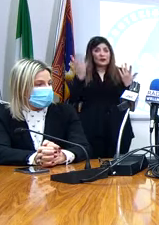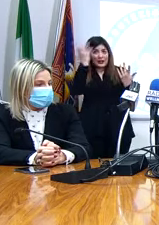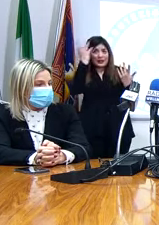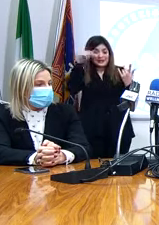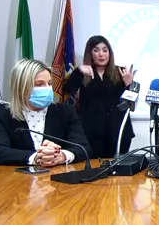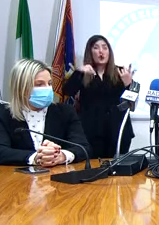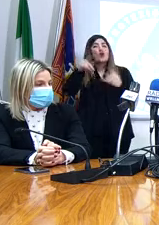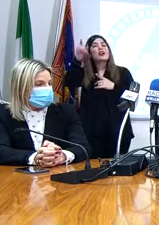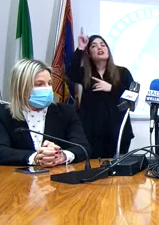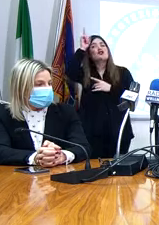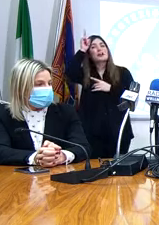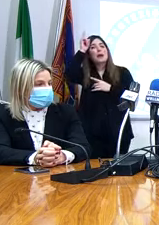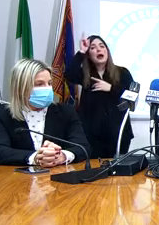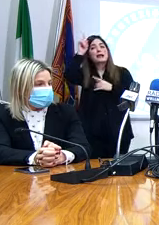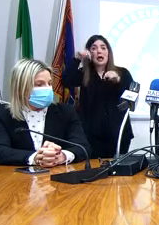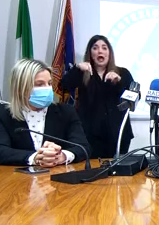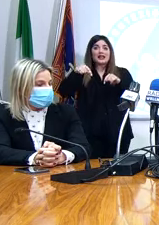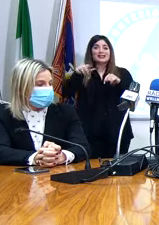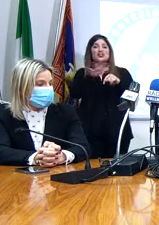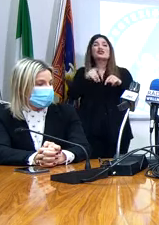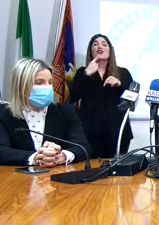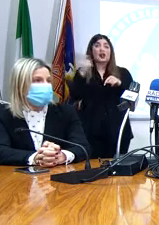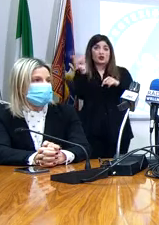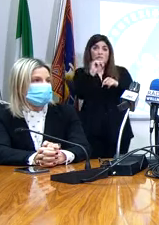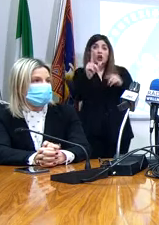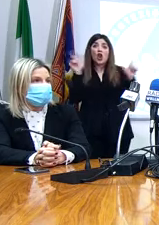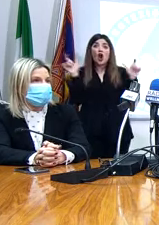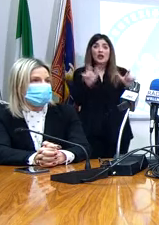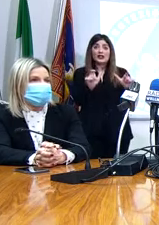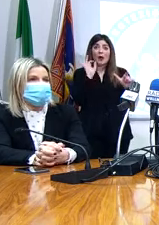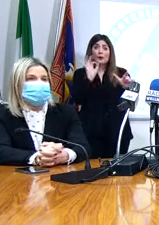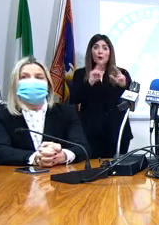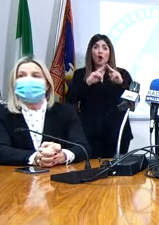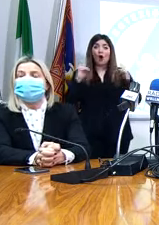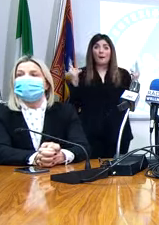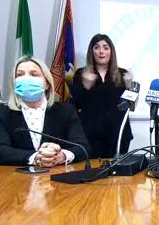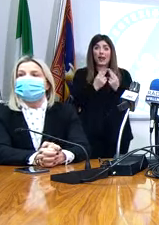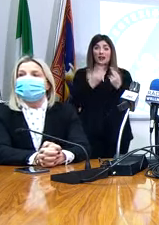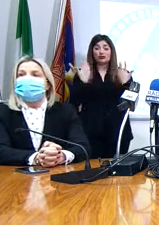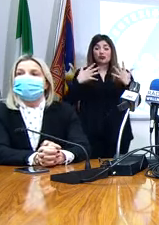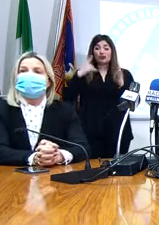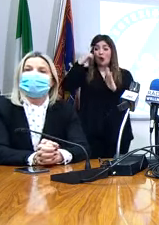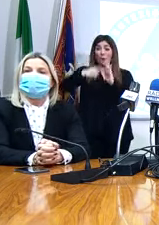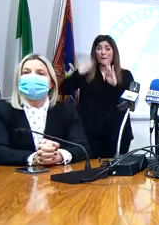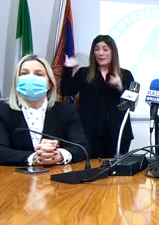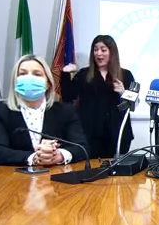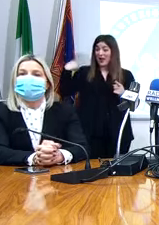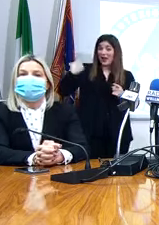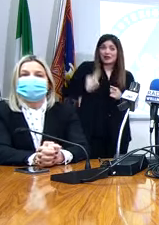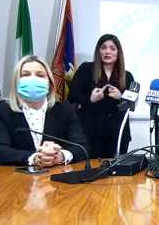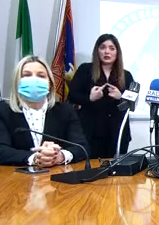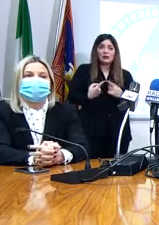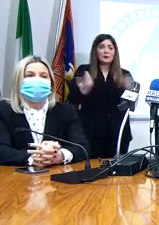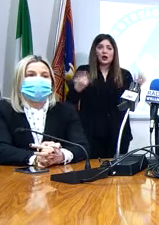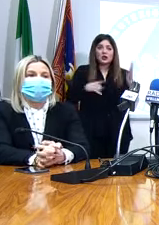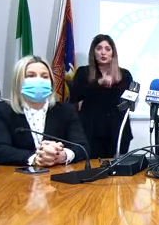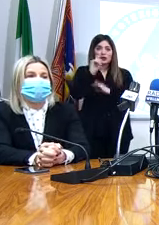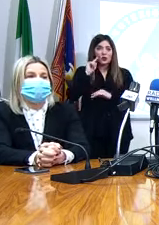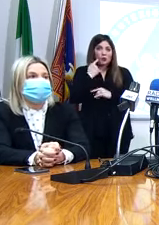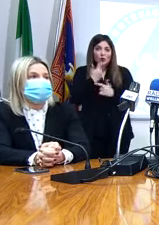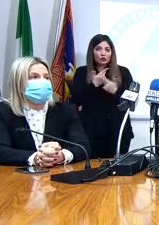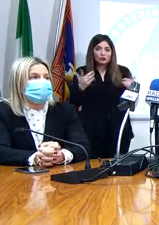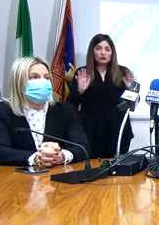non in area rossa, in lockdown dal 16 di dicembre, ormai un mese, e non vede risultati.